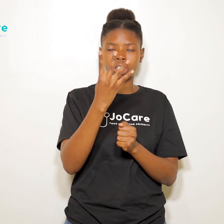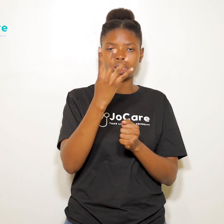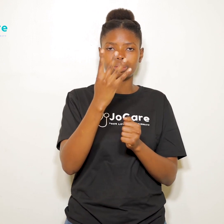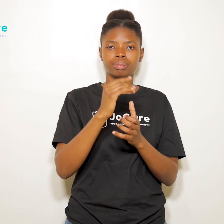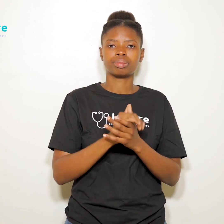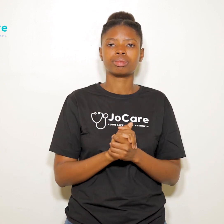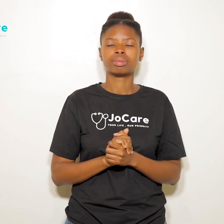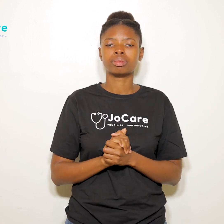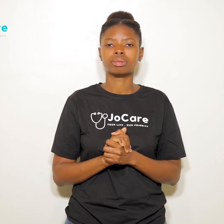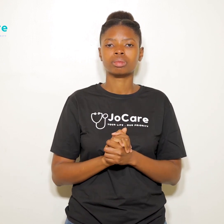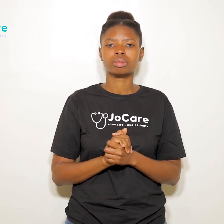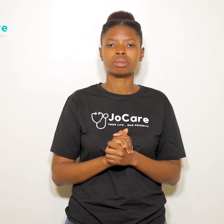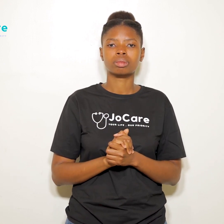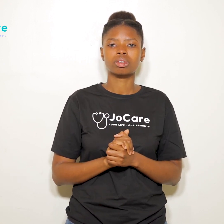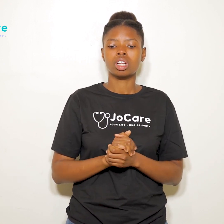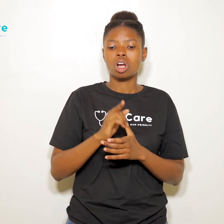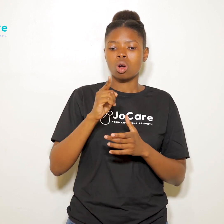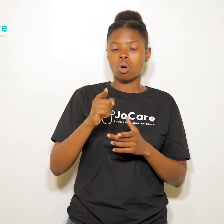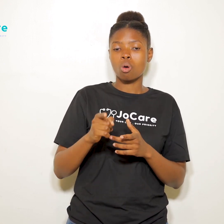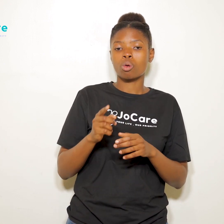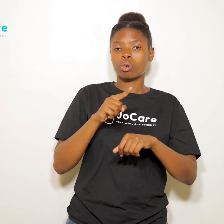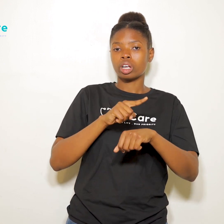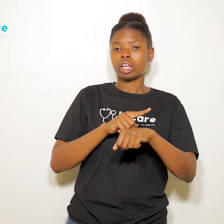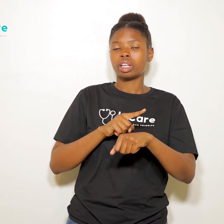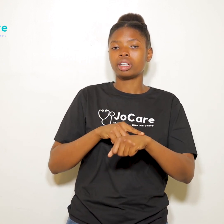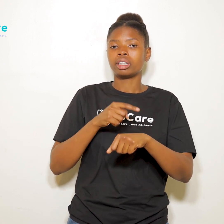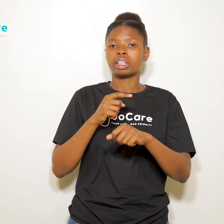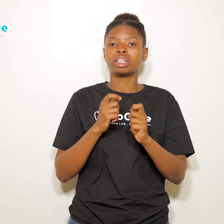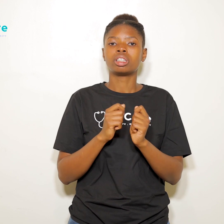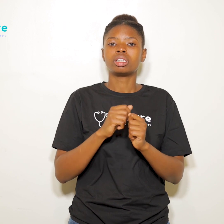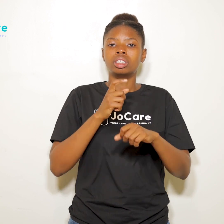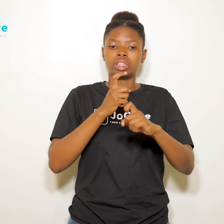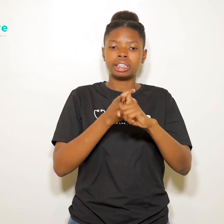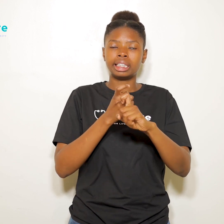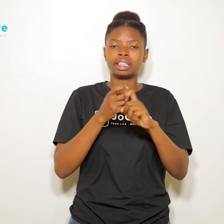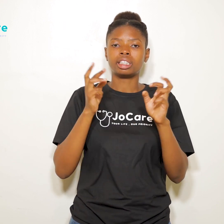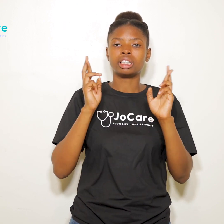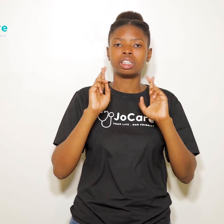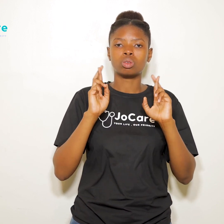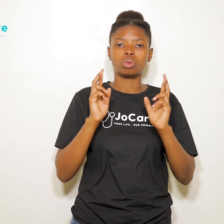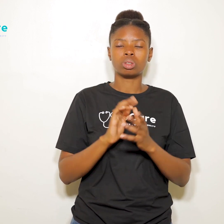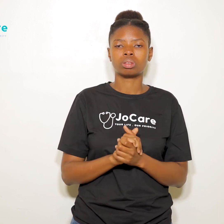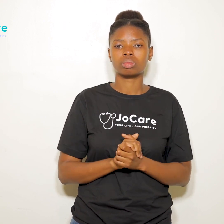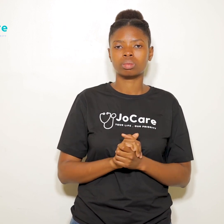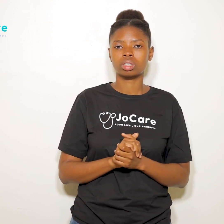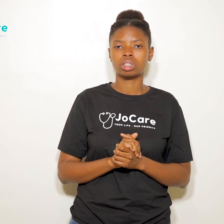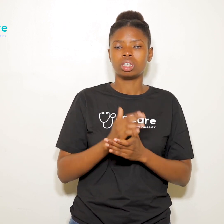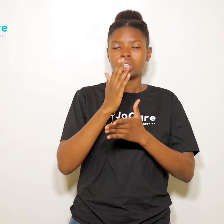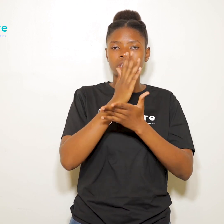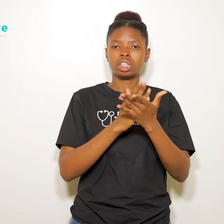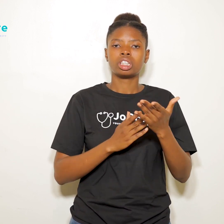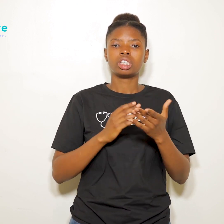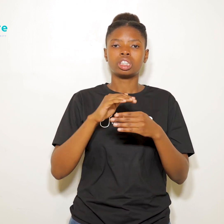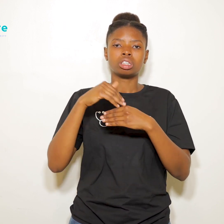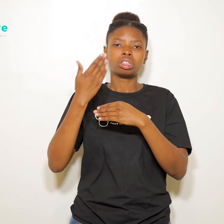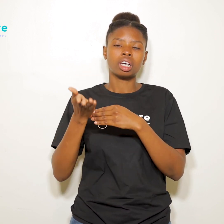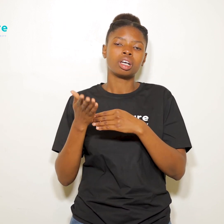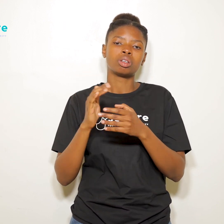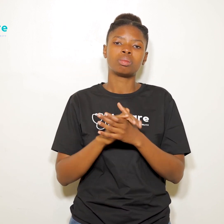14 wa ovulation. Ubwo ovulation ikaba. Igice cya nyuma kikava kuri ku munsi wa nyuma ovulation tukageza